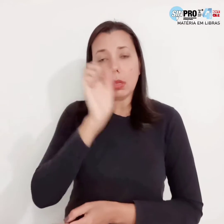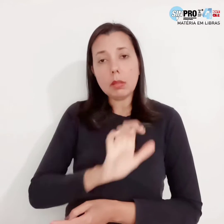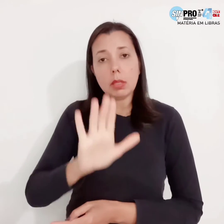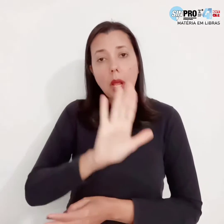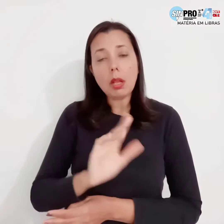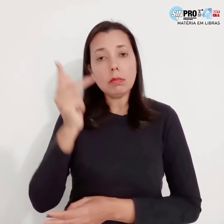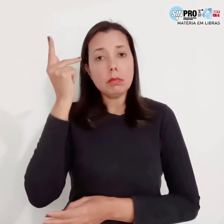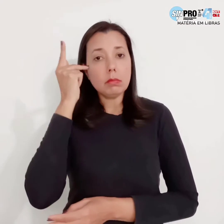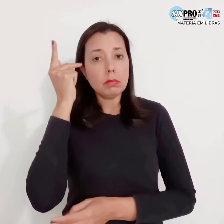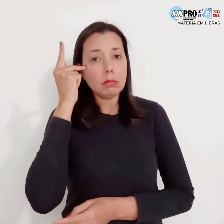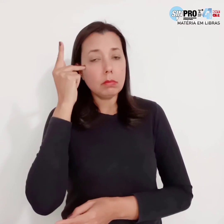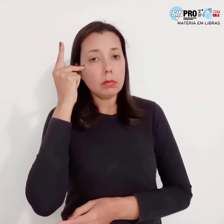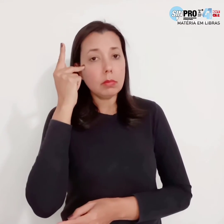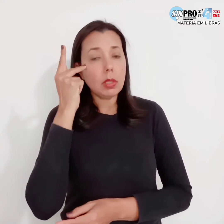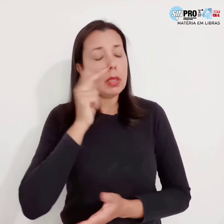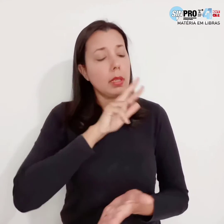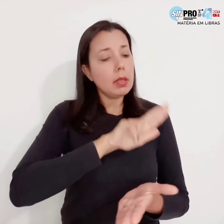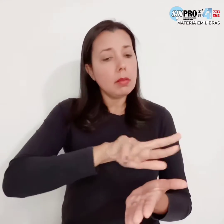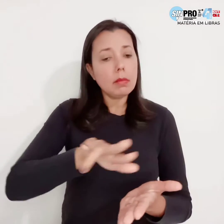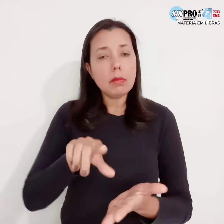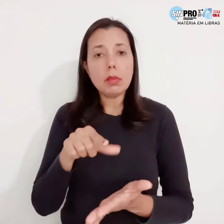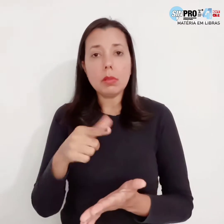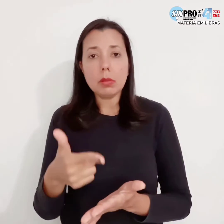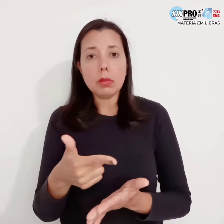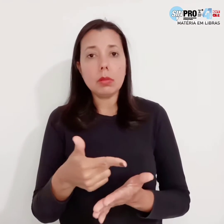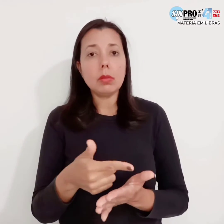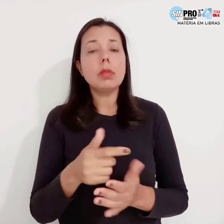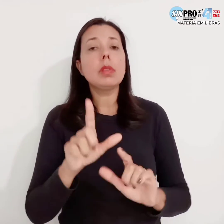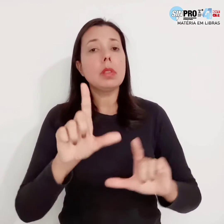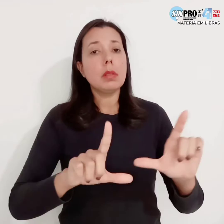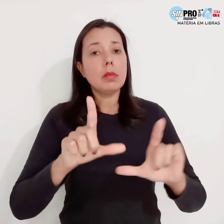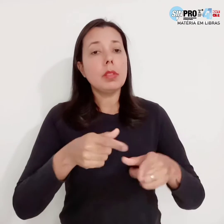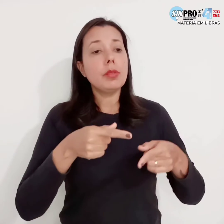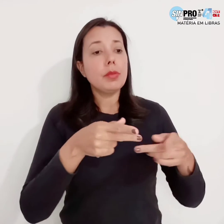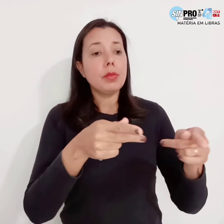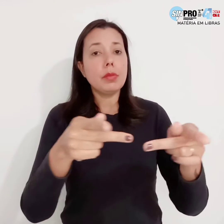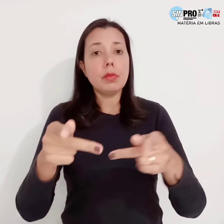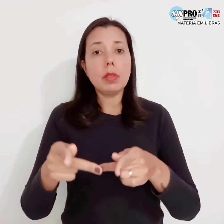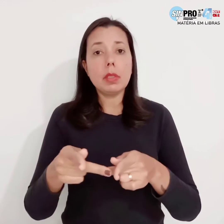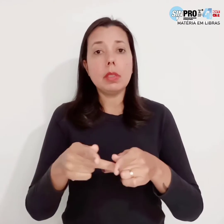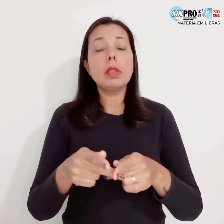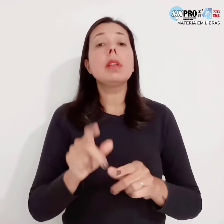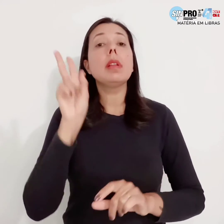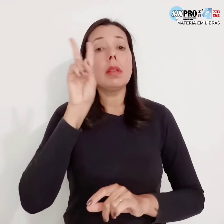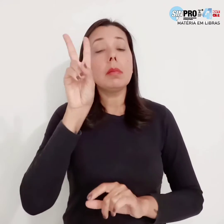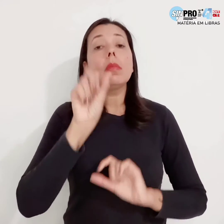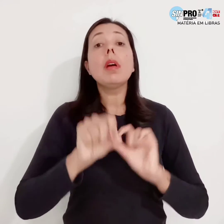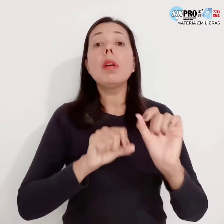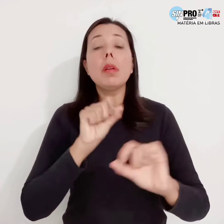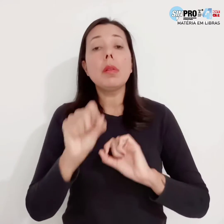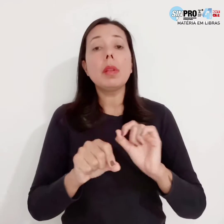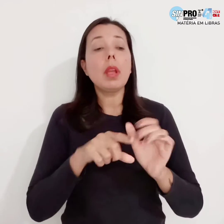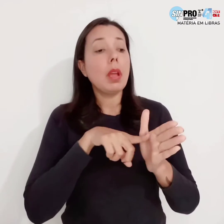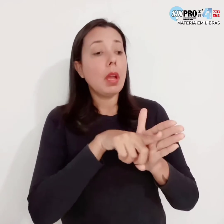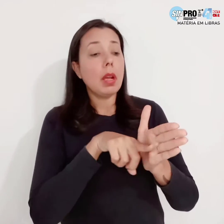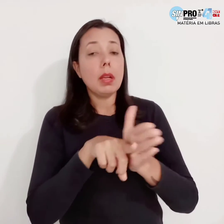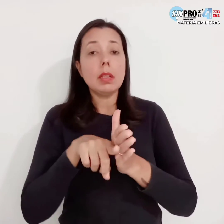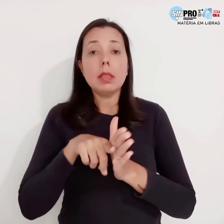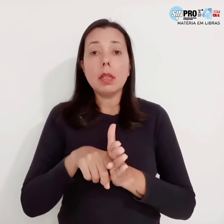São Paulo, dentre outros, da mídia comercial, destacaram da análise da